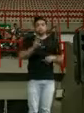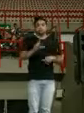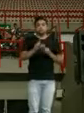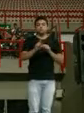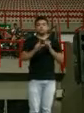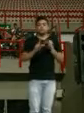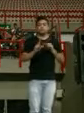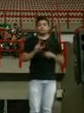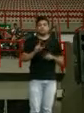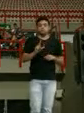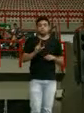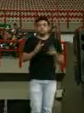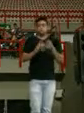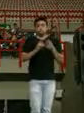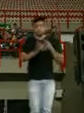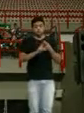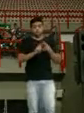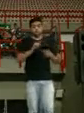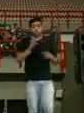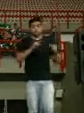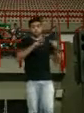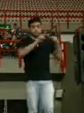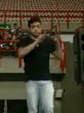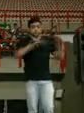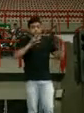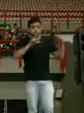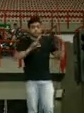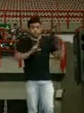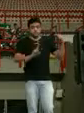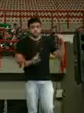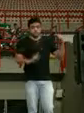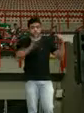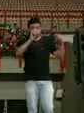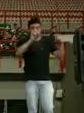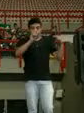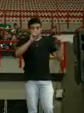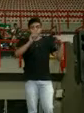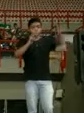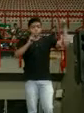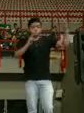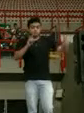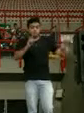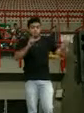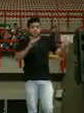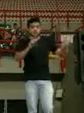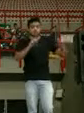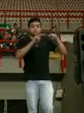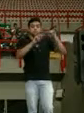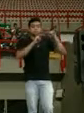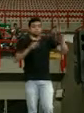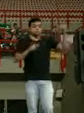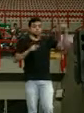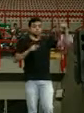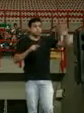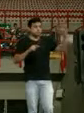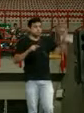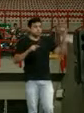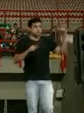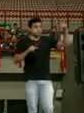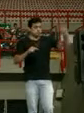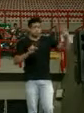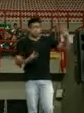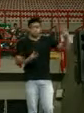pessoal? Concorda? Ó? Se a frequência é baixa, o L tem que fazer o que, pessoal? Aumentar, porque eles são